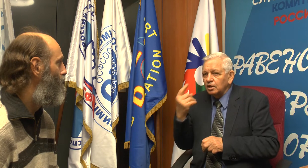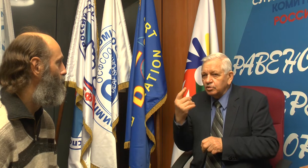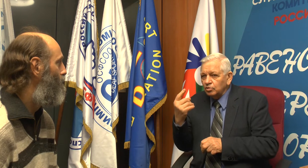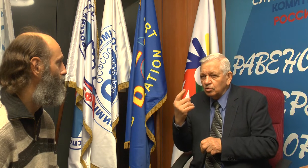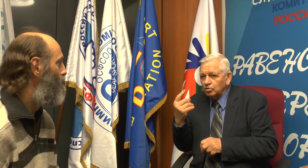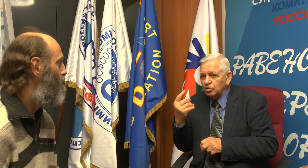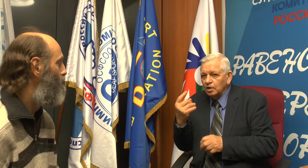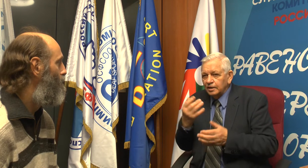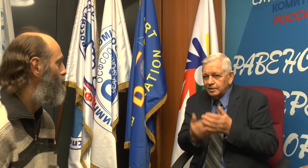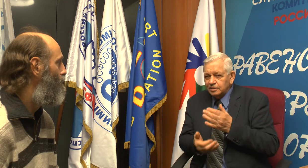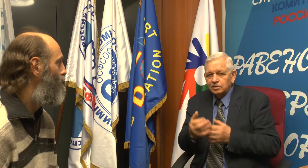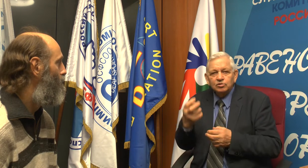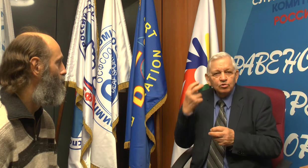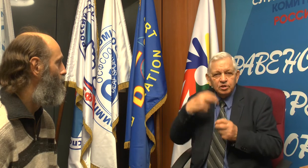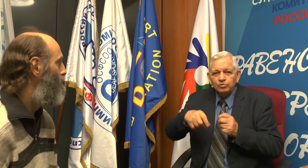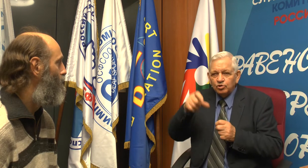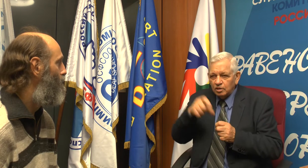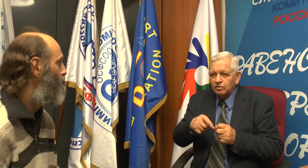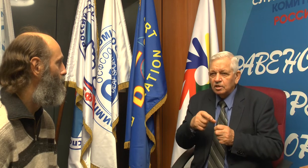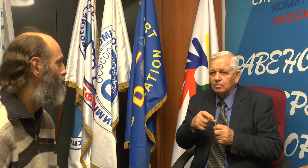одно. Если с глухим человеком